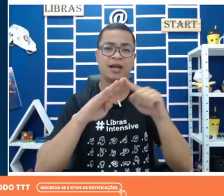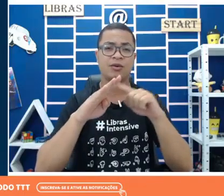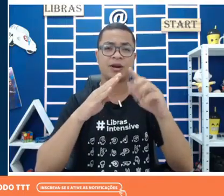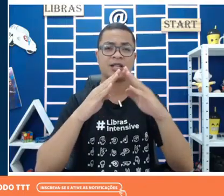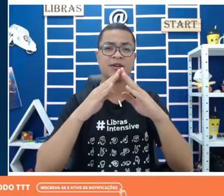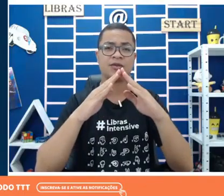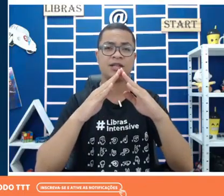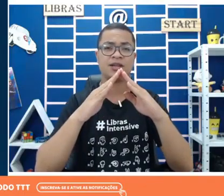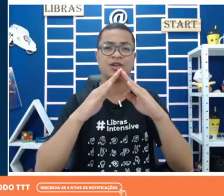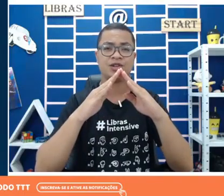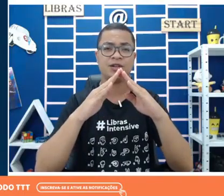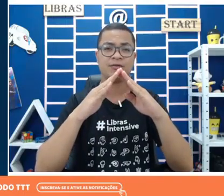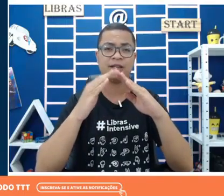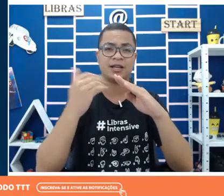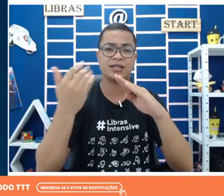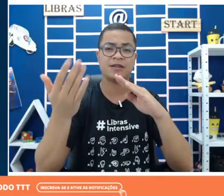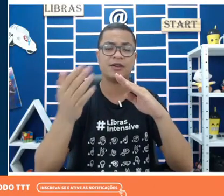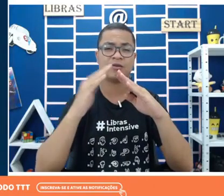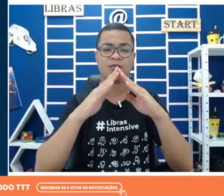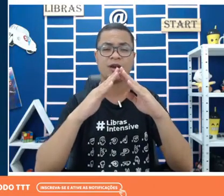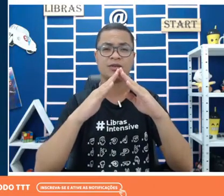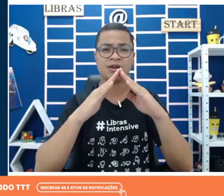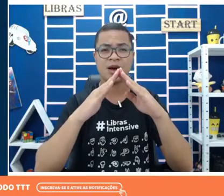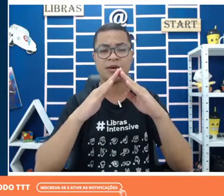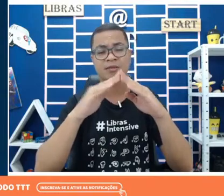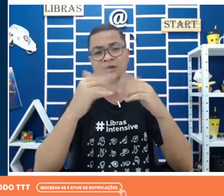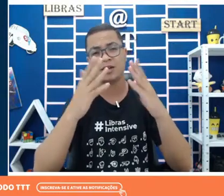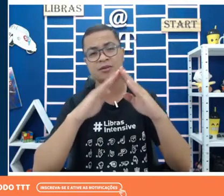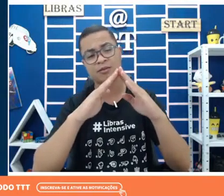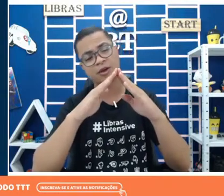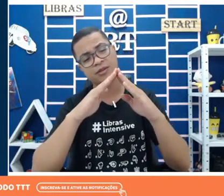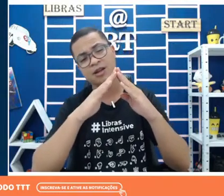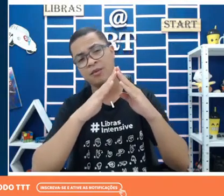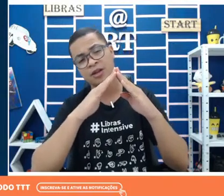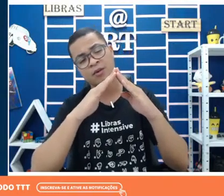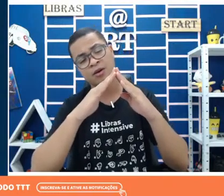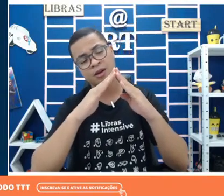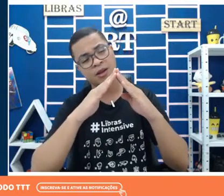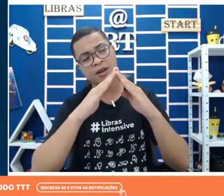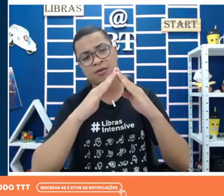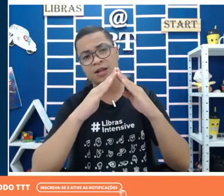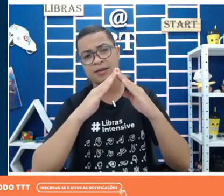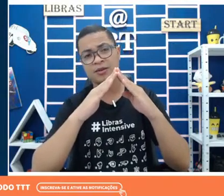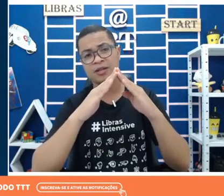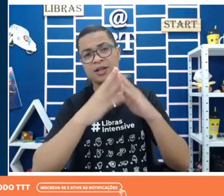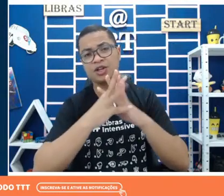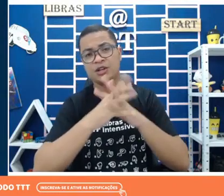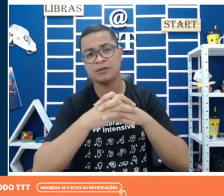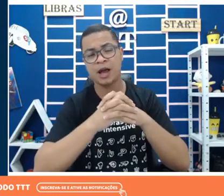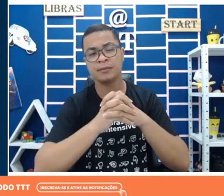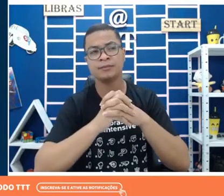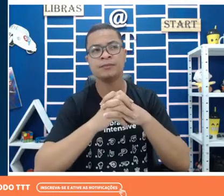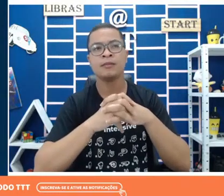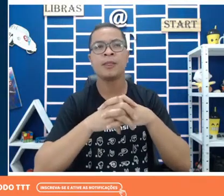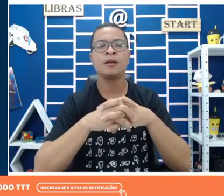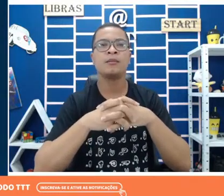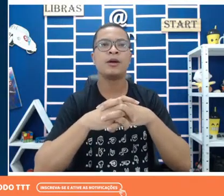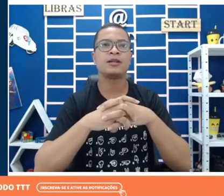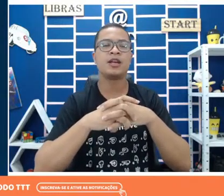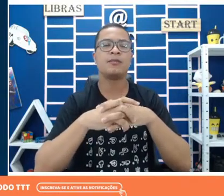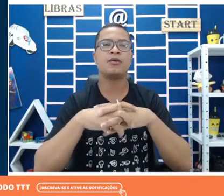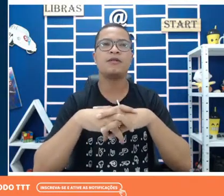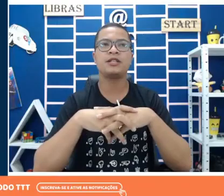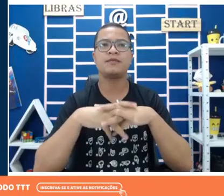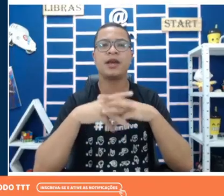imita o teto, é um classificador descritivo. Ele está descrevendo como que é o sinal, ele está mostrando como que é o sinal. Então, ó, é um classificador descritivo, tá?